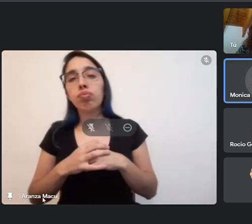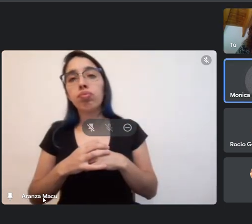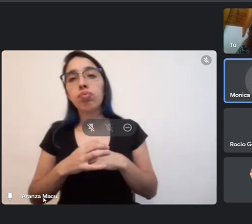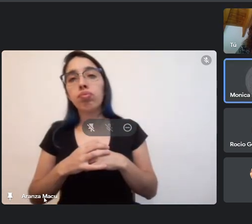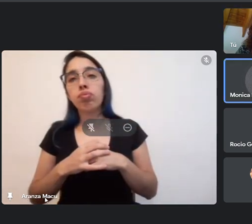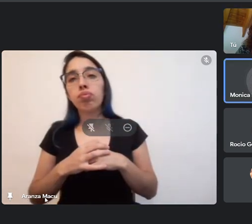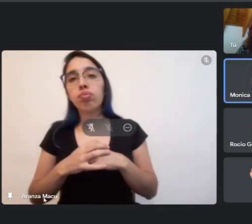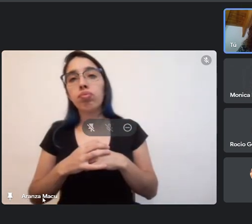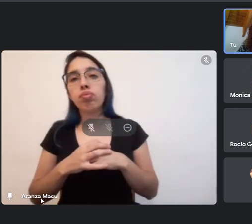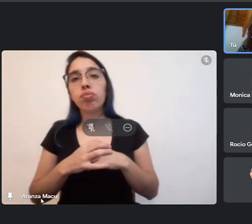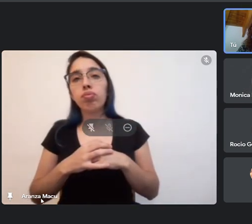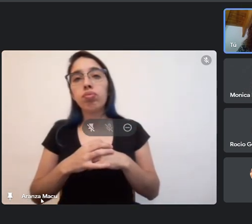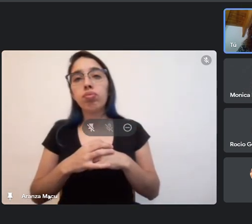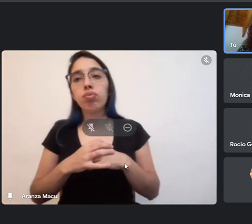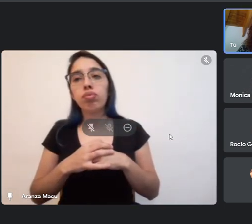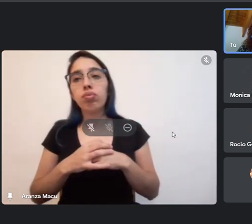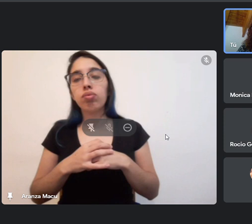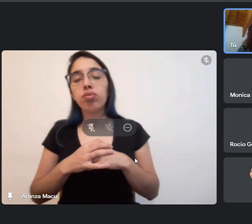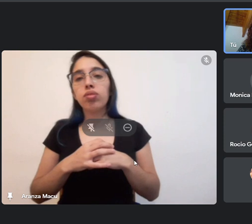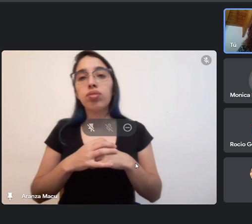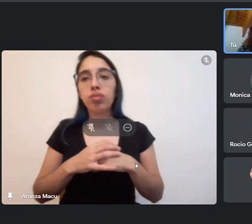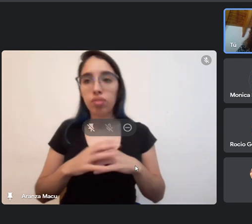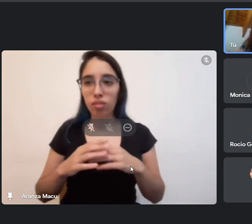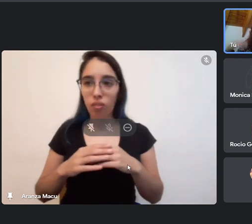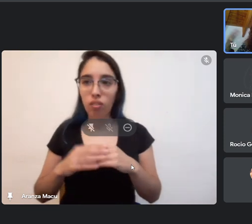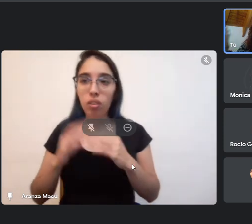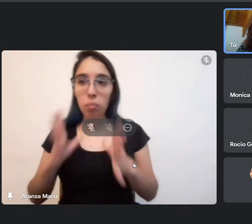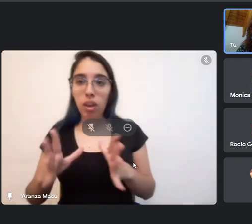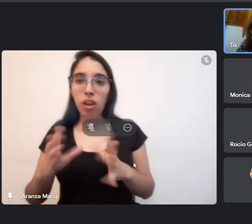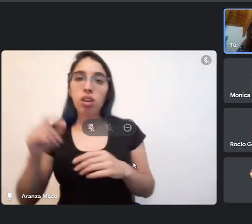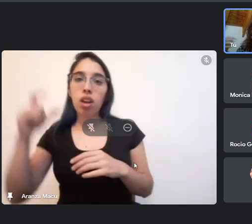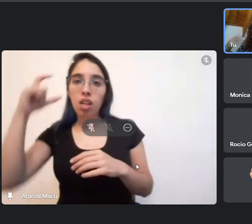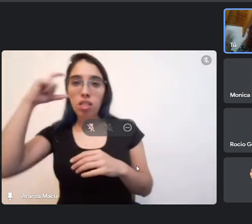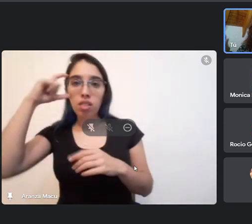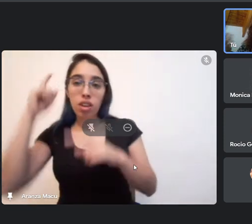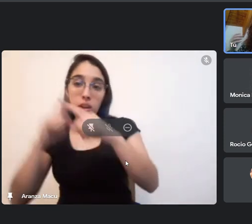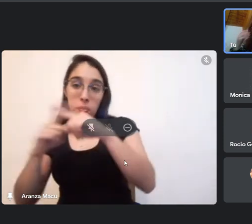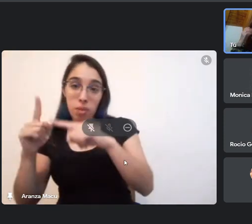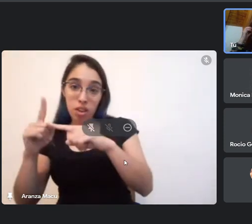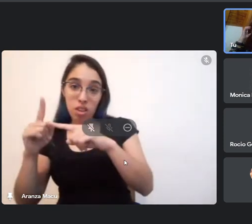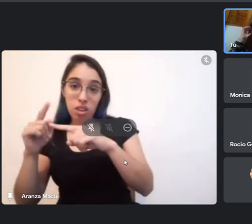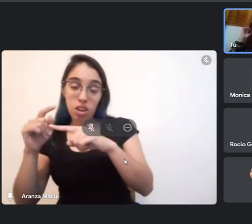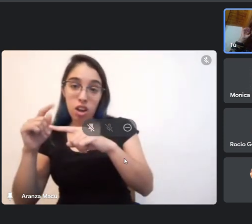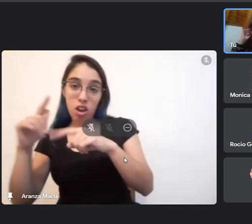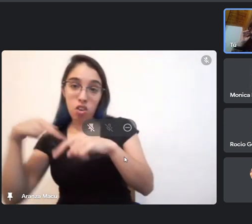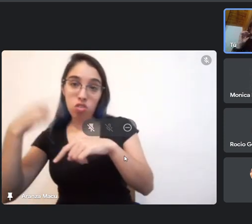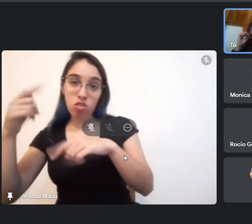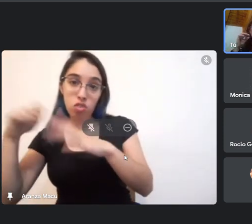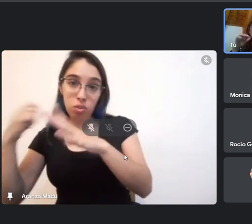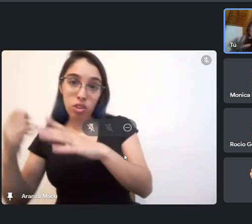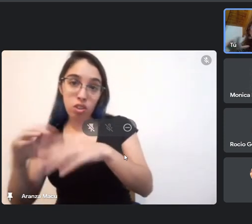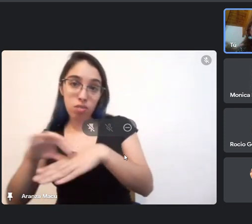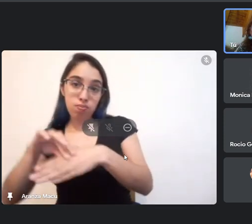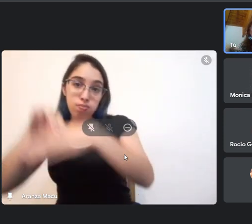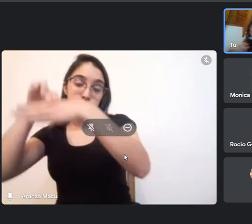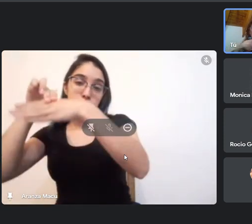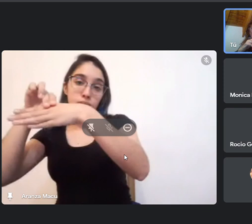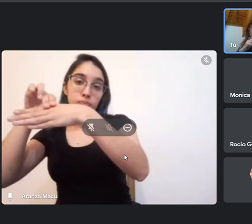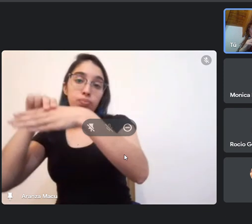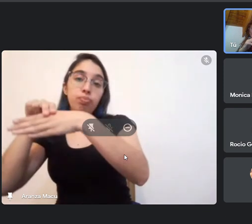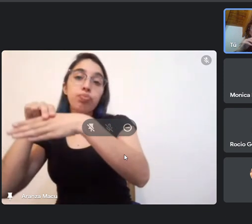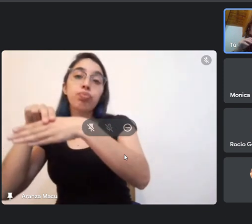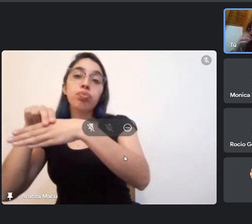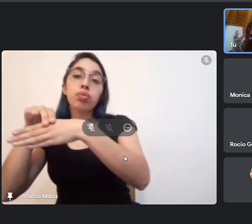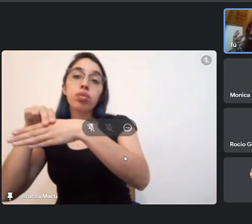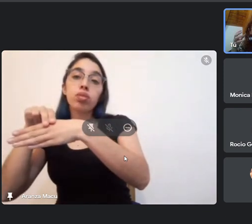conectada. Bueno, a las 10:30 voy a subir el otro video, que también lo voy a subir después en los distintos espacios de